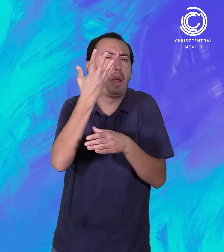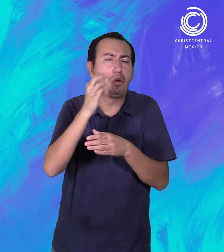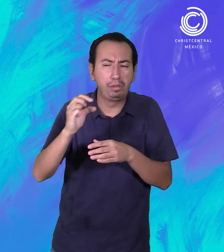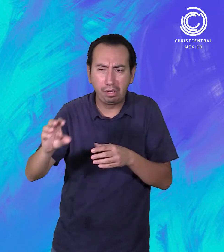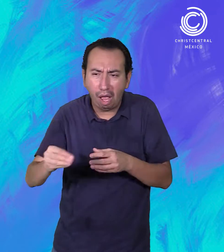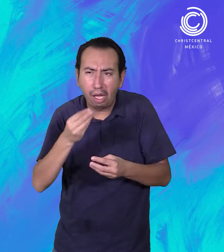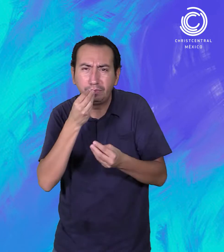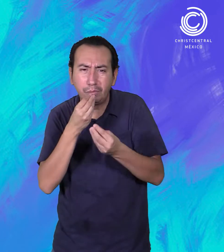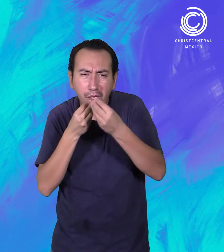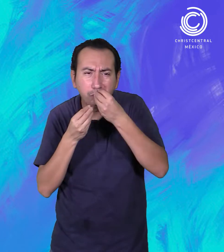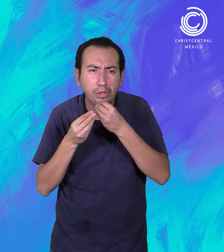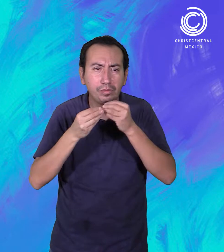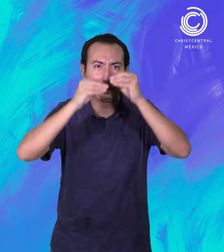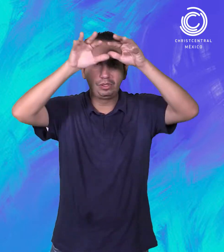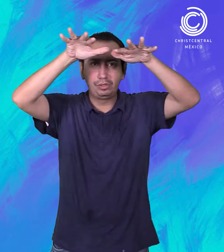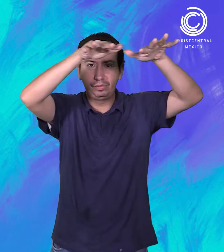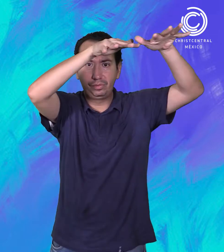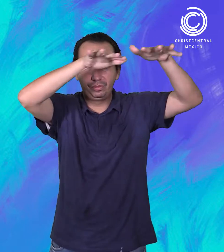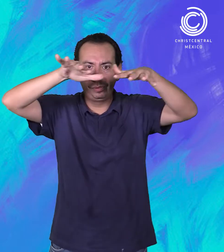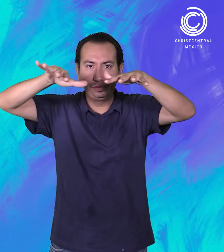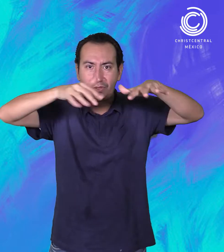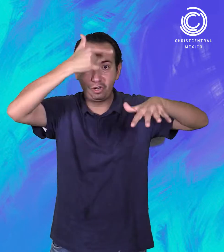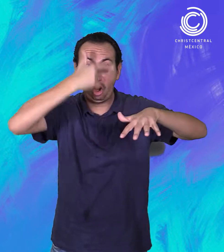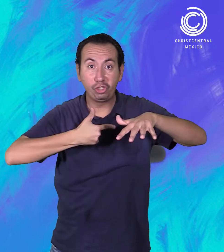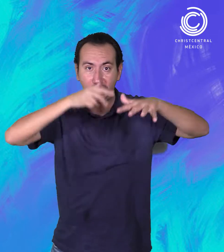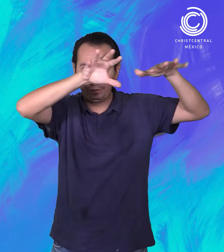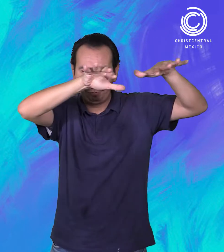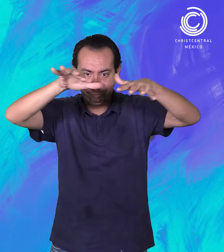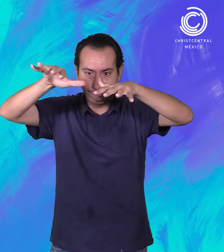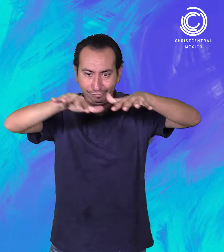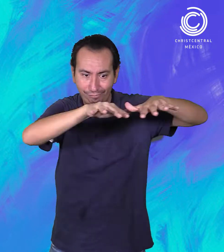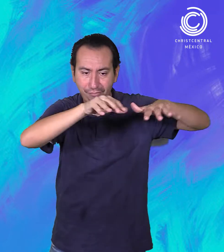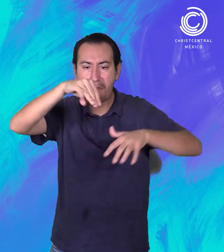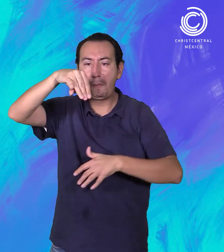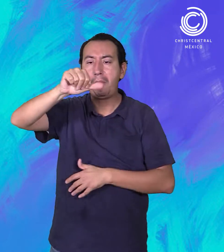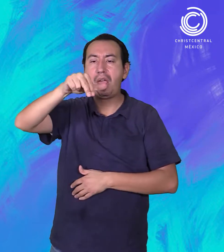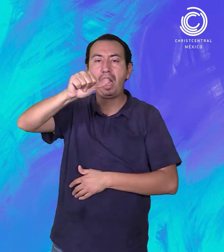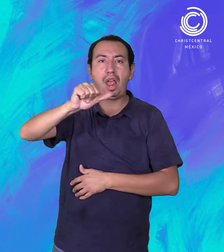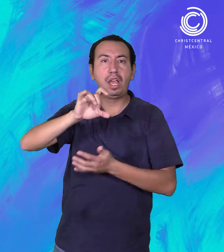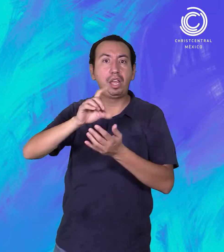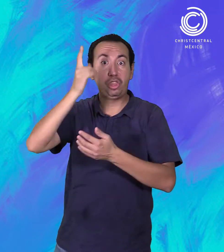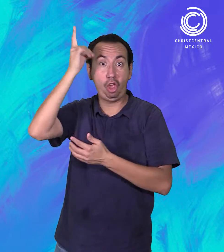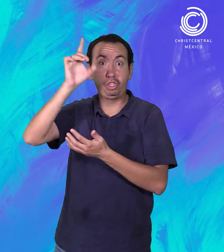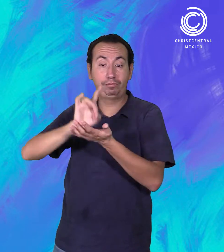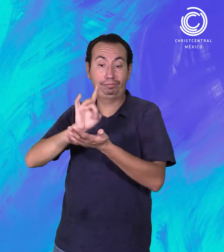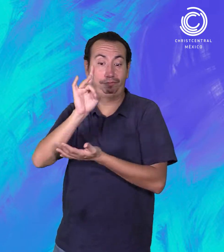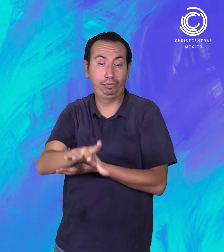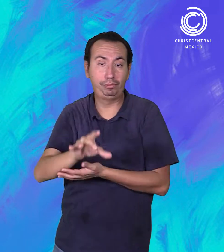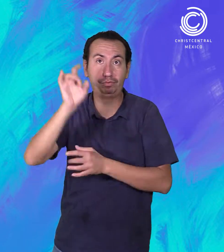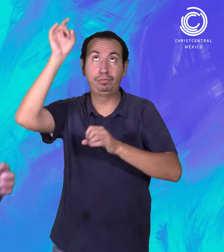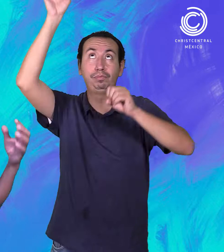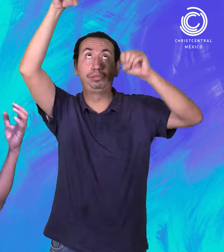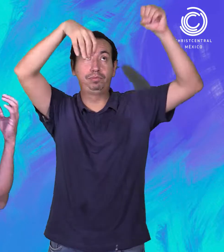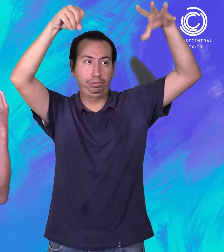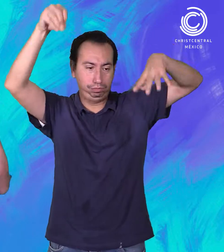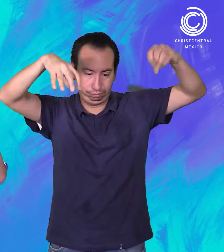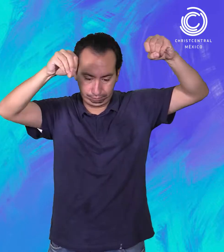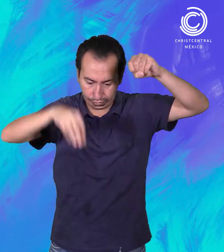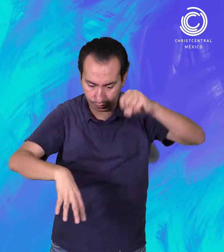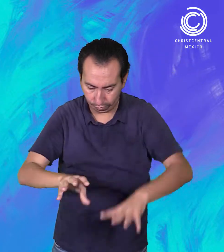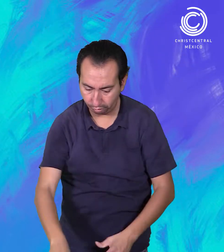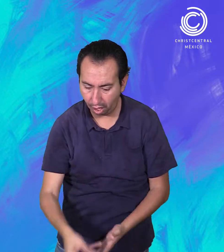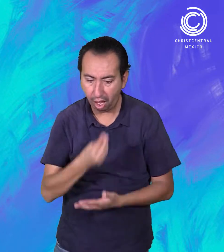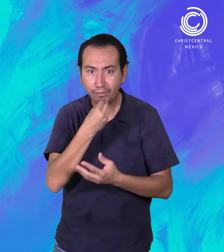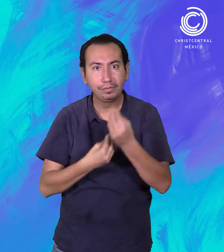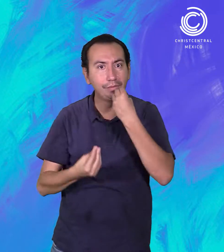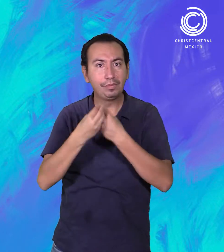cuando descendía el rocío sobre el campamento de noche, el maná descendía sobre él. Entonces, fíjense lo que aquí está diciendo la Escritura, es que Dios